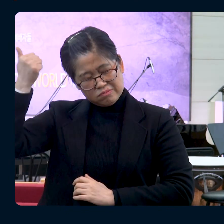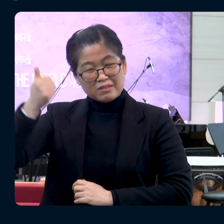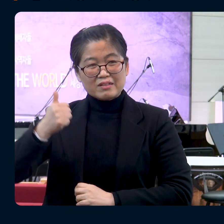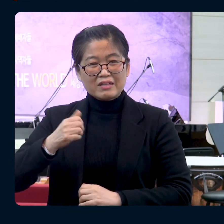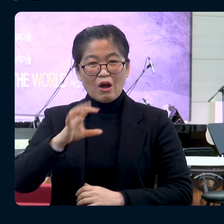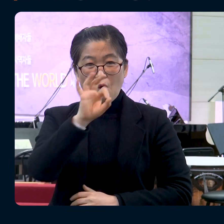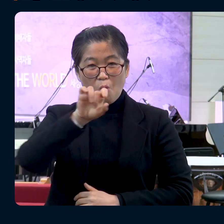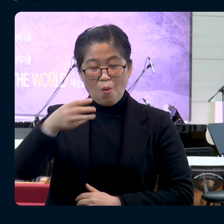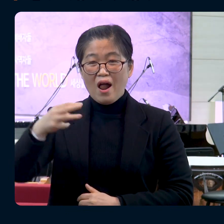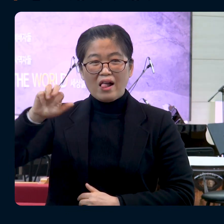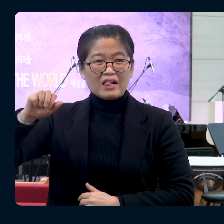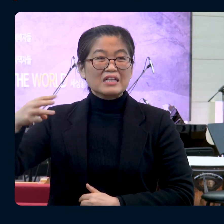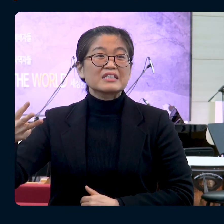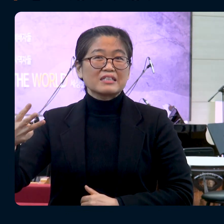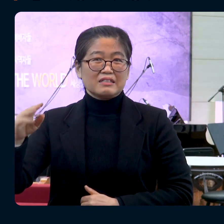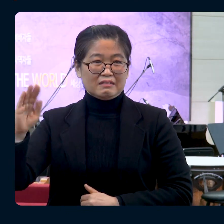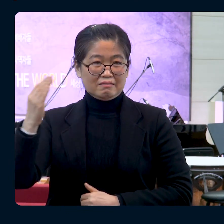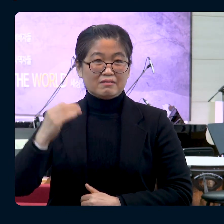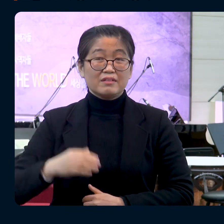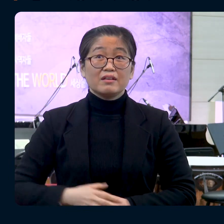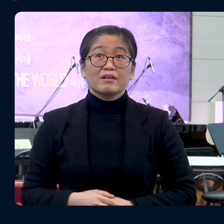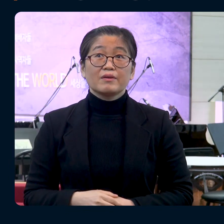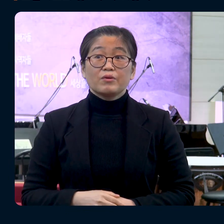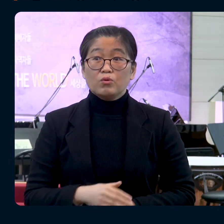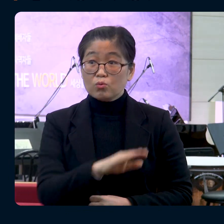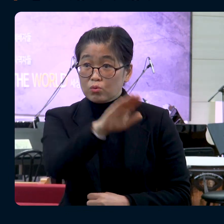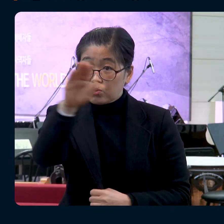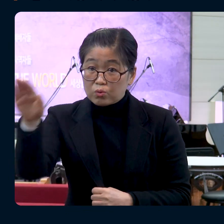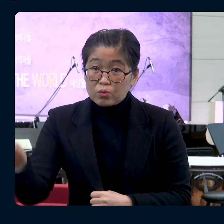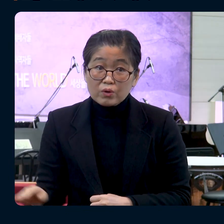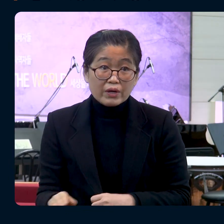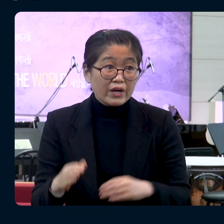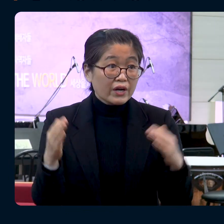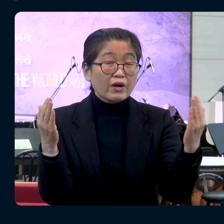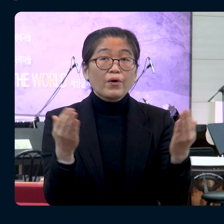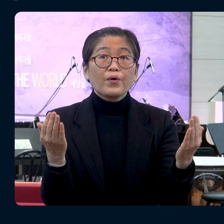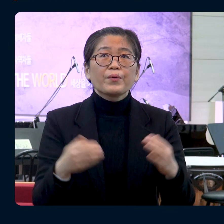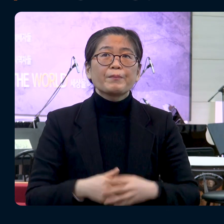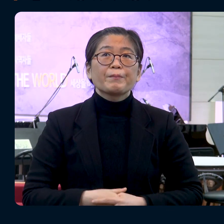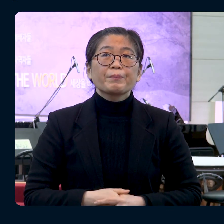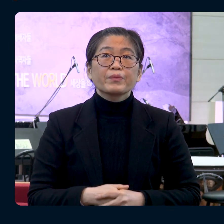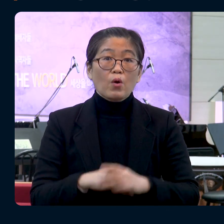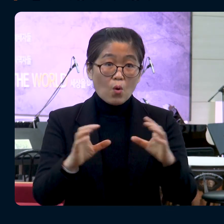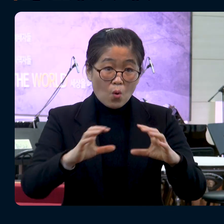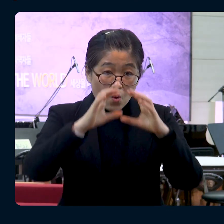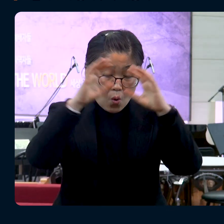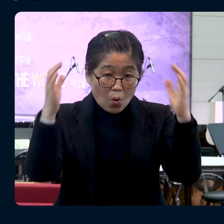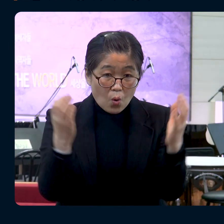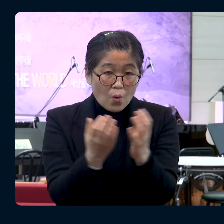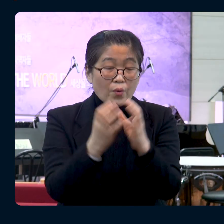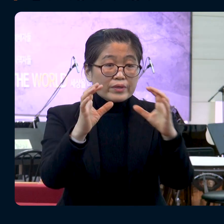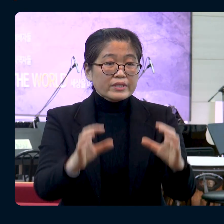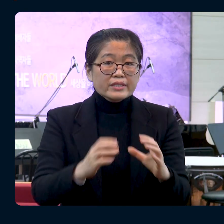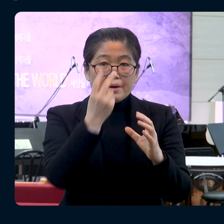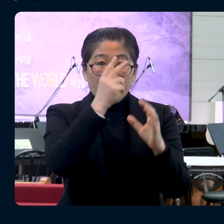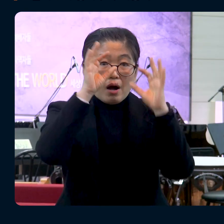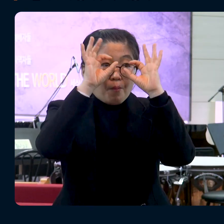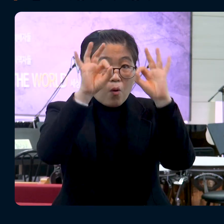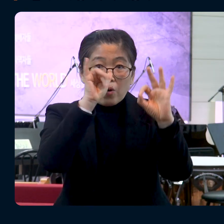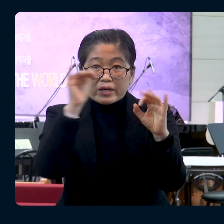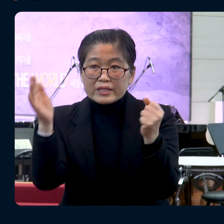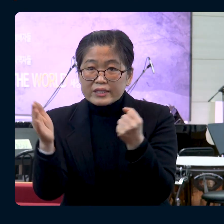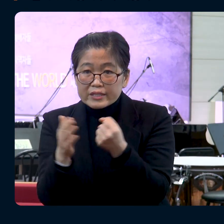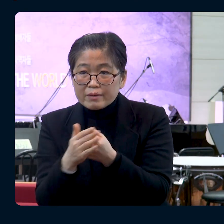우리는 비록 여기 이 시간을 살고 있지만 그렇습니다. 우리는 역사를 생각하고요. 우리는 온 세상을 바라보는 사람들이기